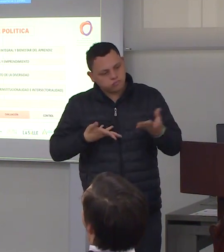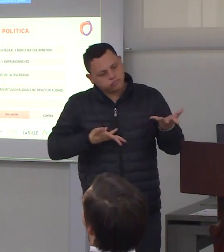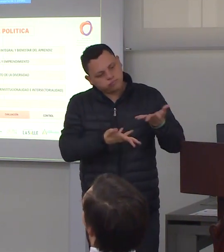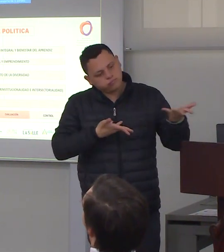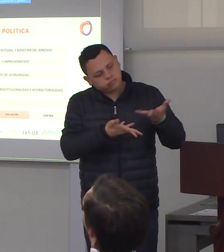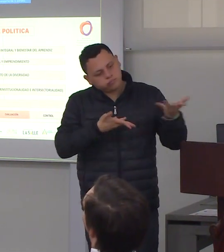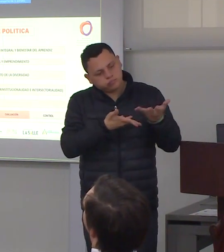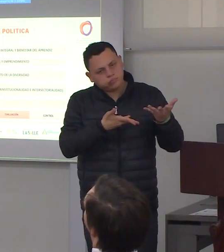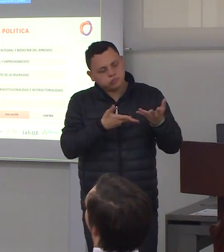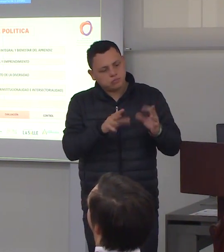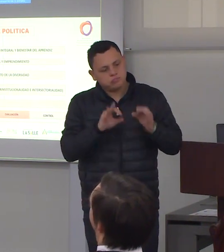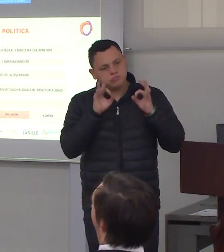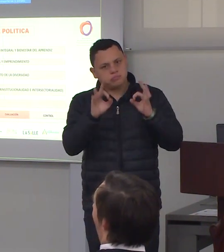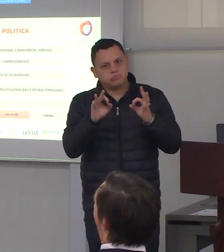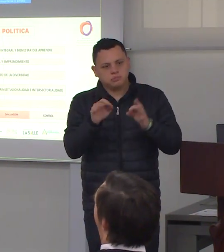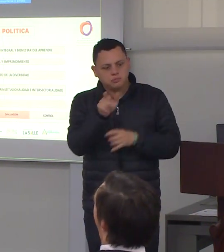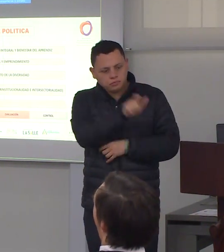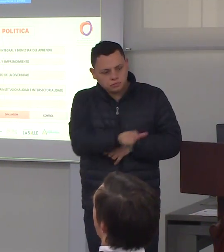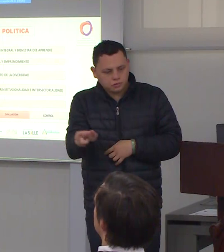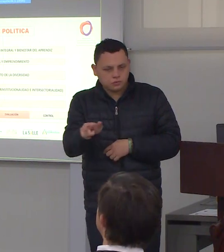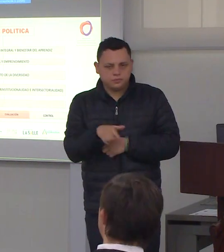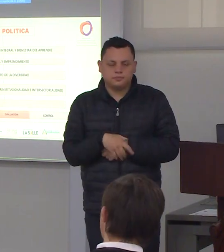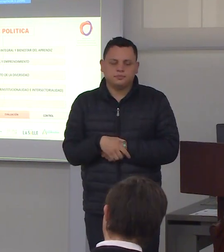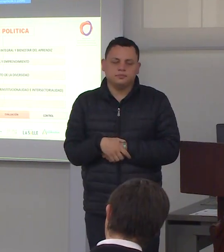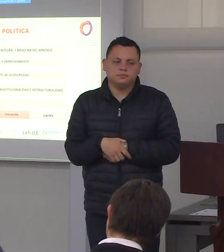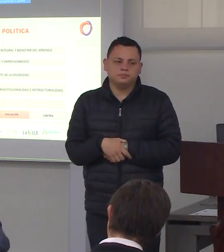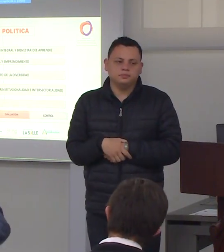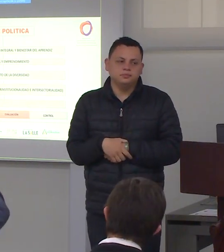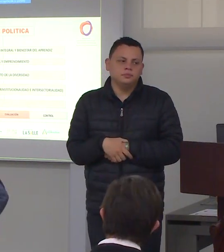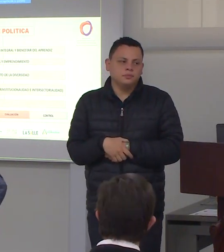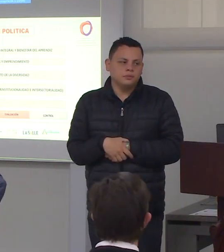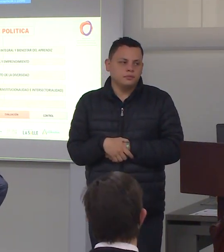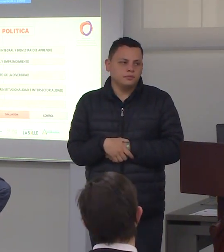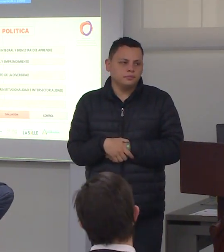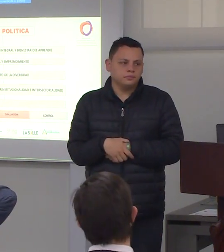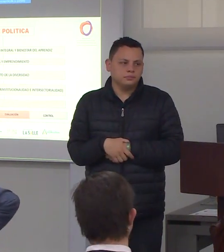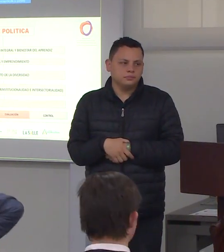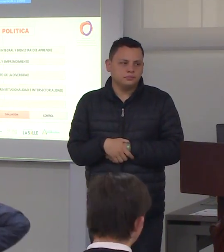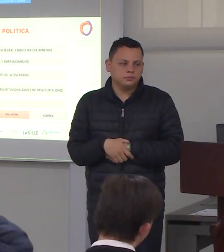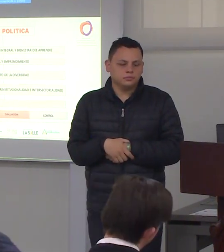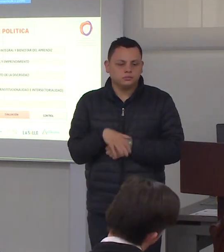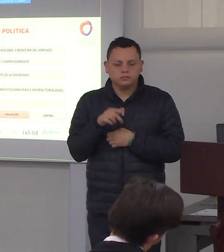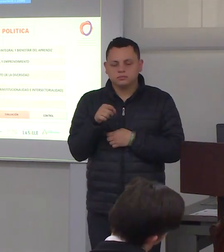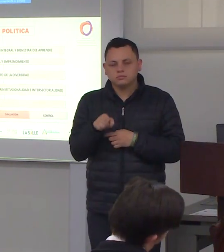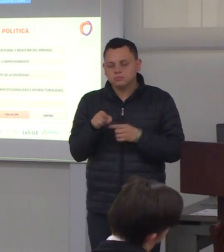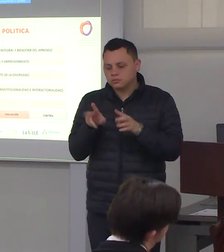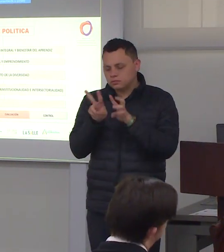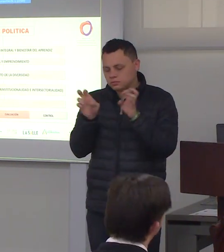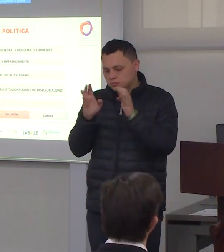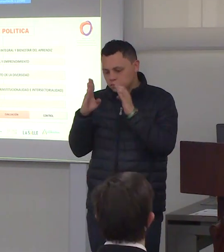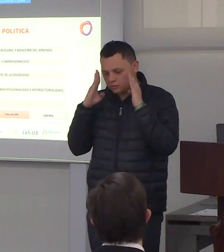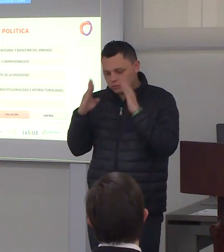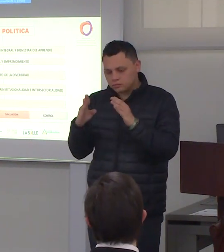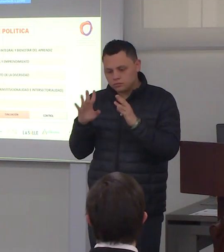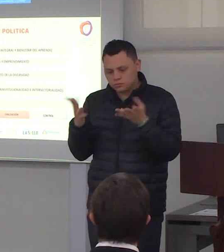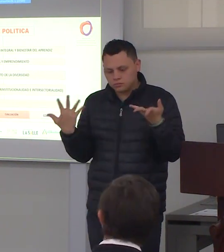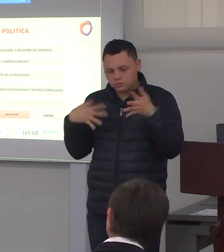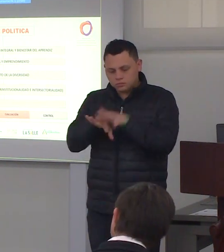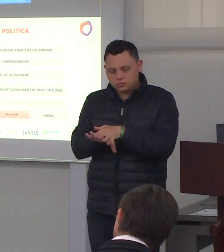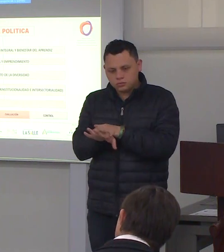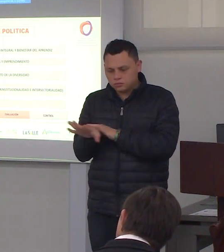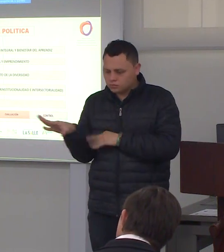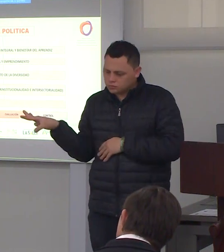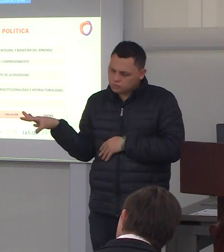de manera satisfactoria con la población. El cuarto es atención integral, que abarca toda la